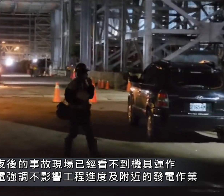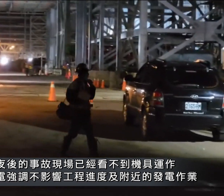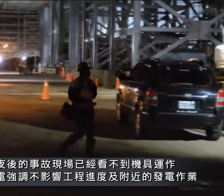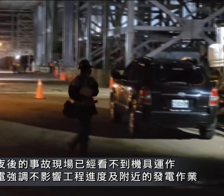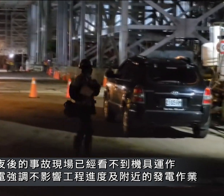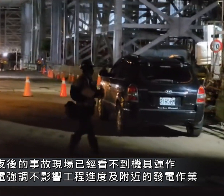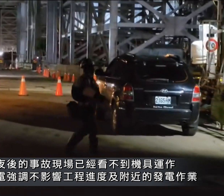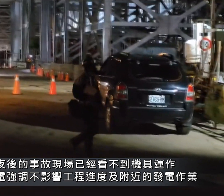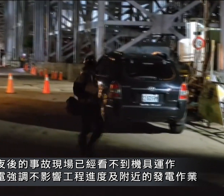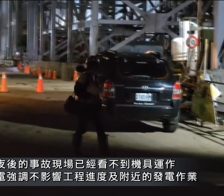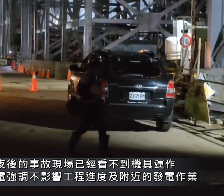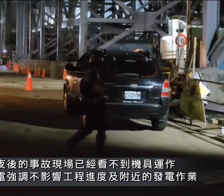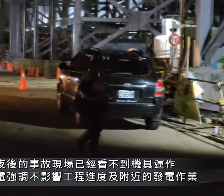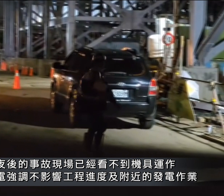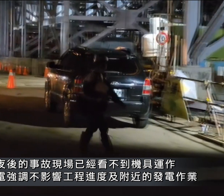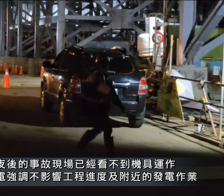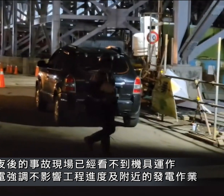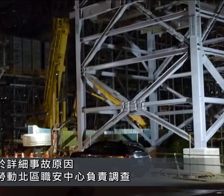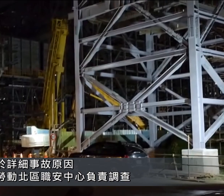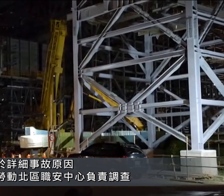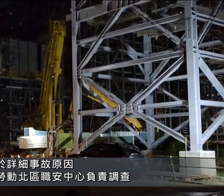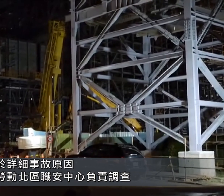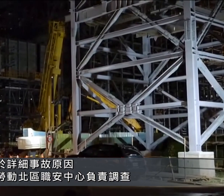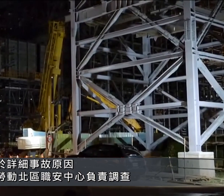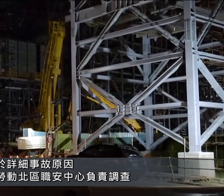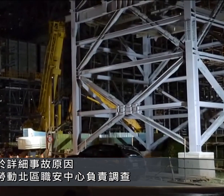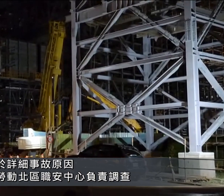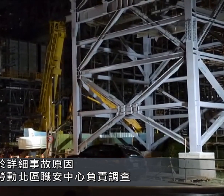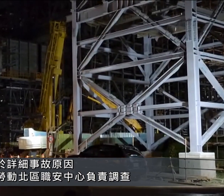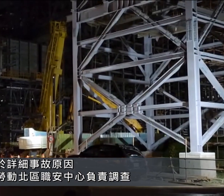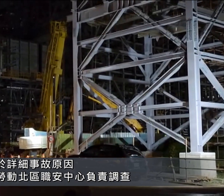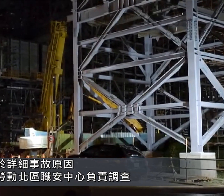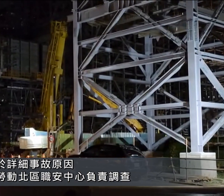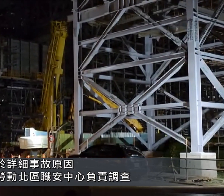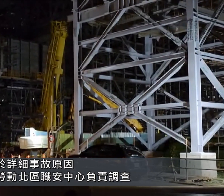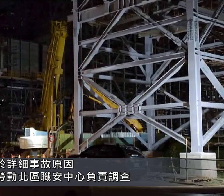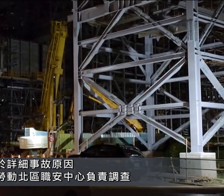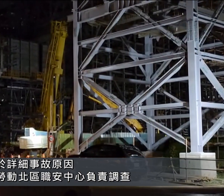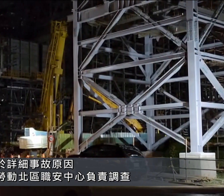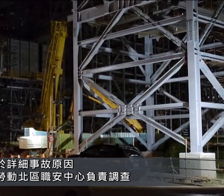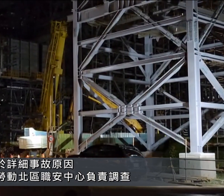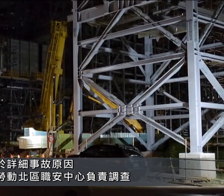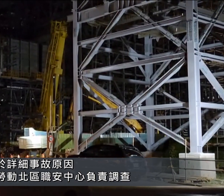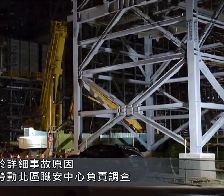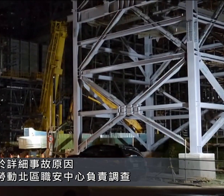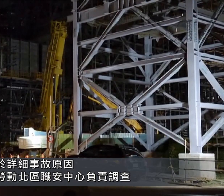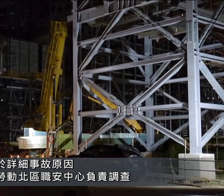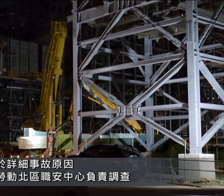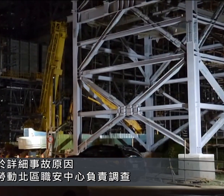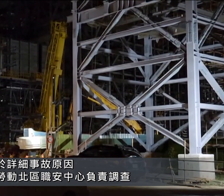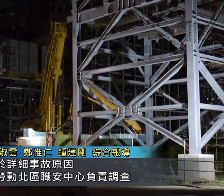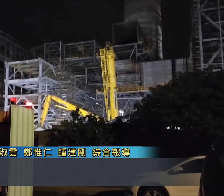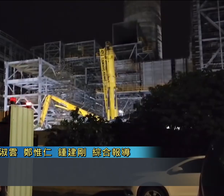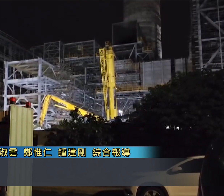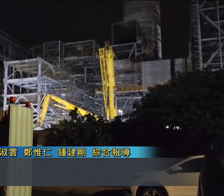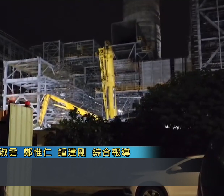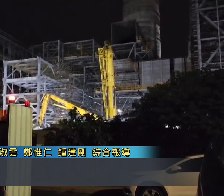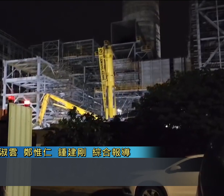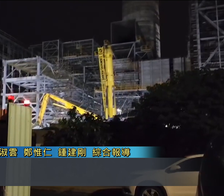度以及附近的发电作业。至于详细事故原因，由劳动部北区职安中心负责调查。公视新闻詹淑云、